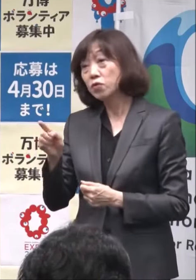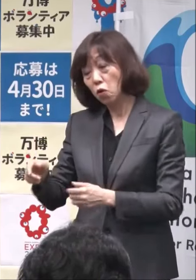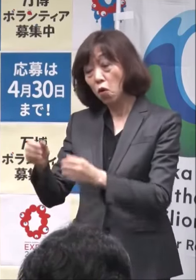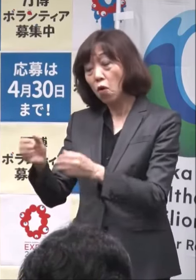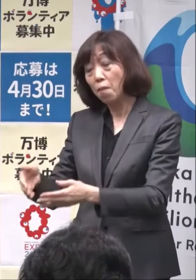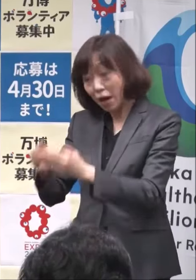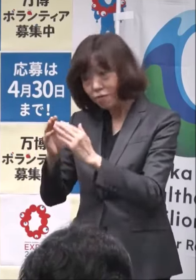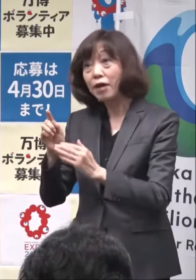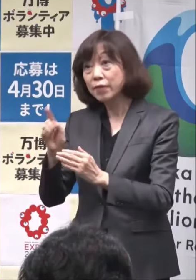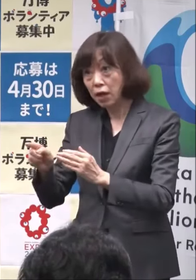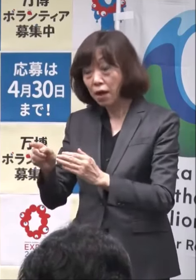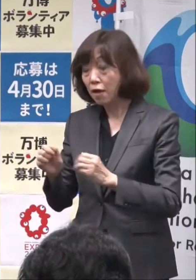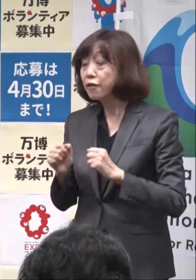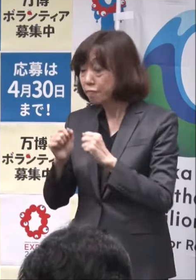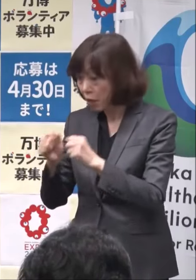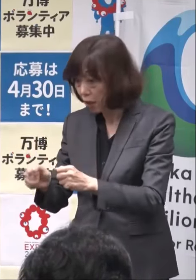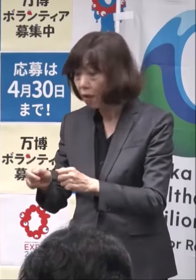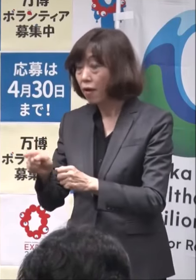意味ガッと入っていって、